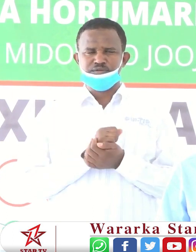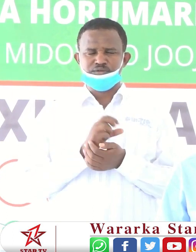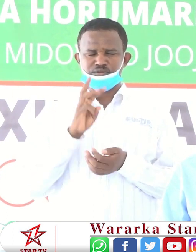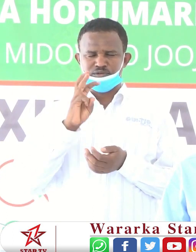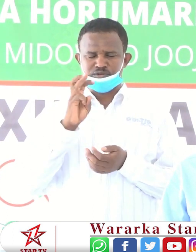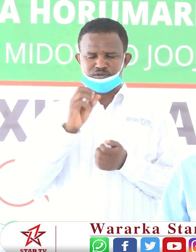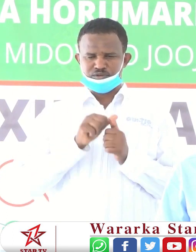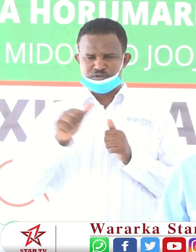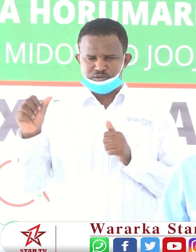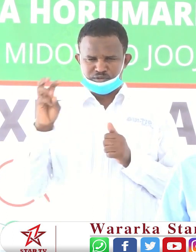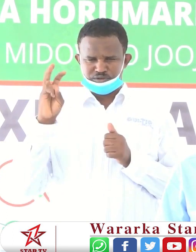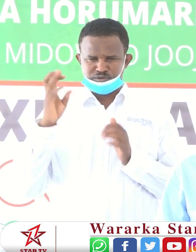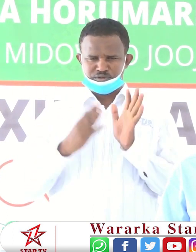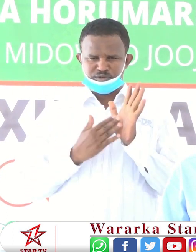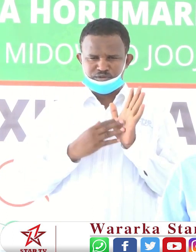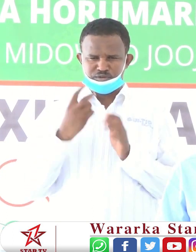39na waa hal qof